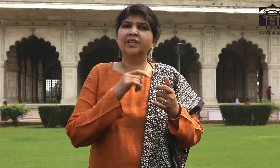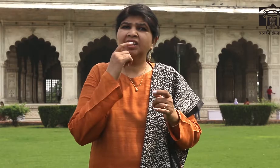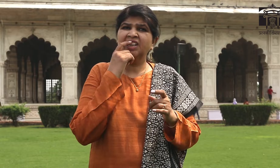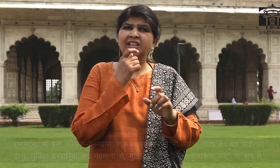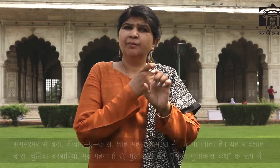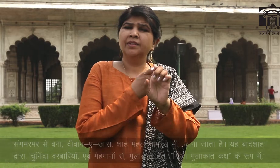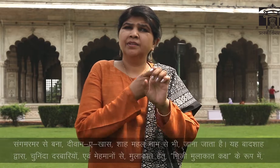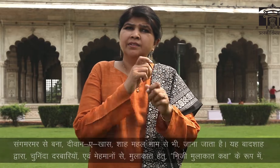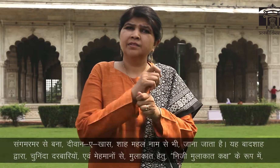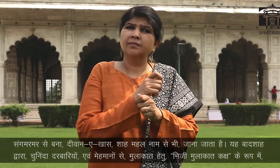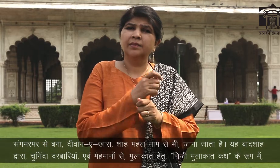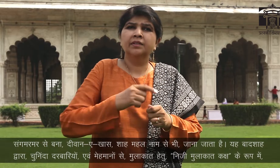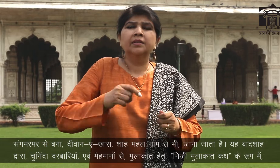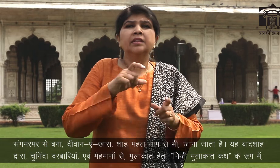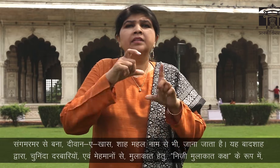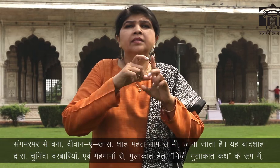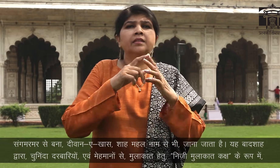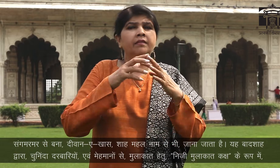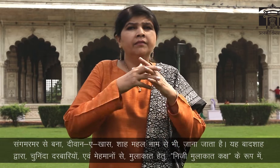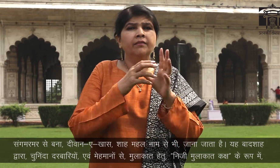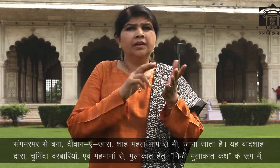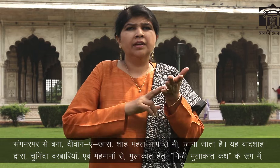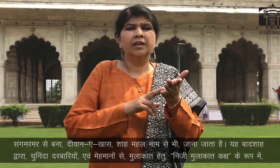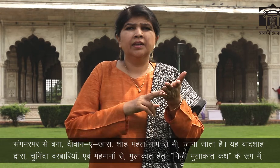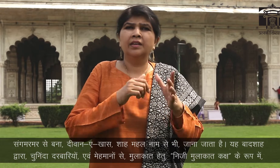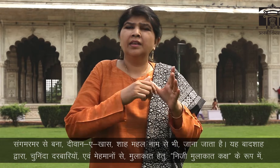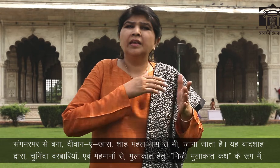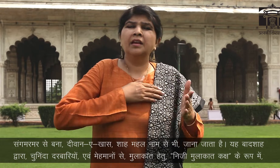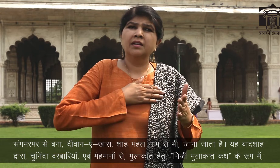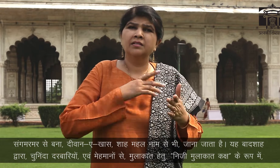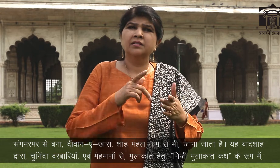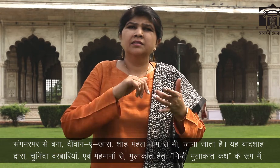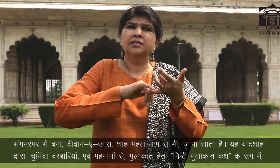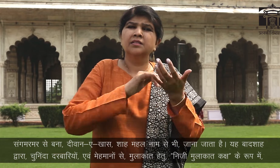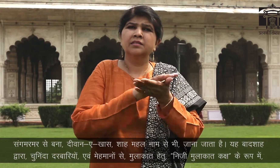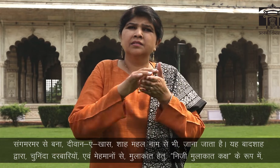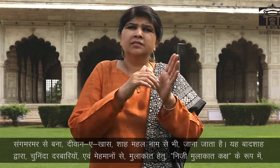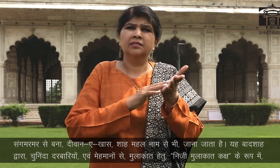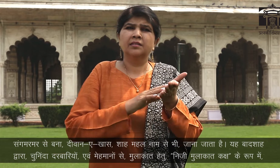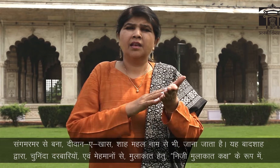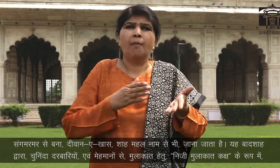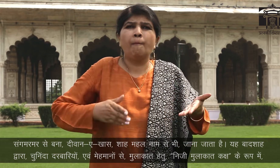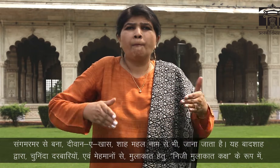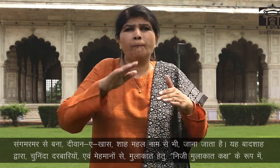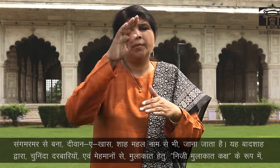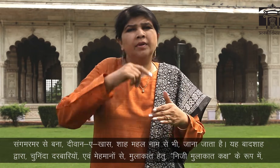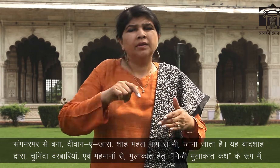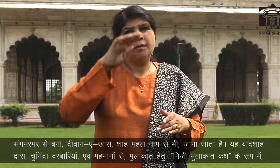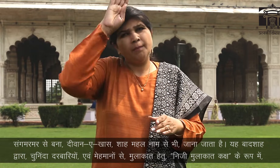संगमरमर से बना दीवाने खास शाह महल नाम से भी जाना जाता है। यह बादशाह द्वारा